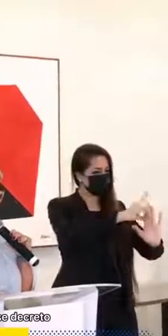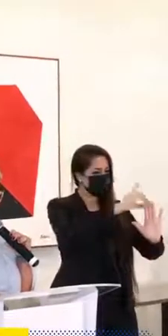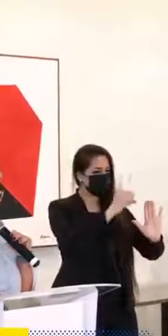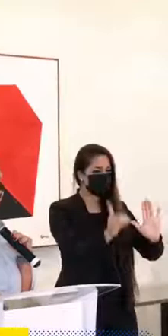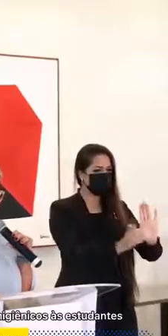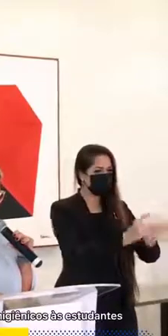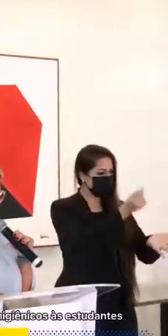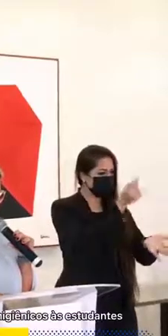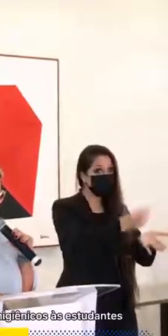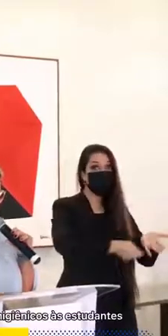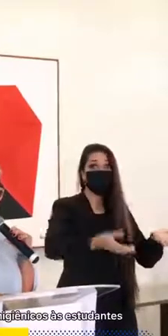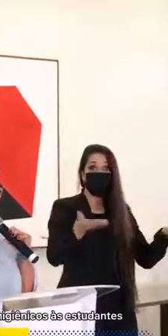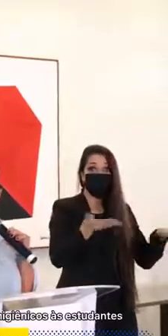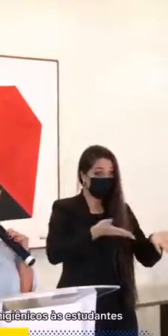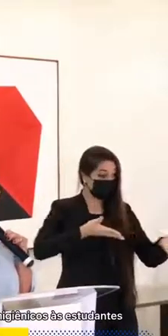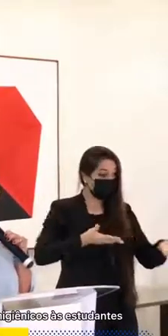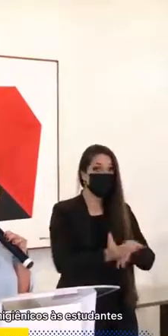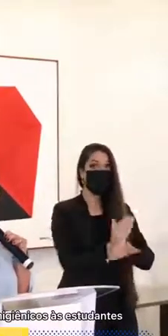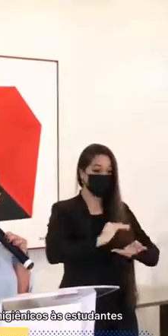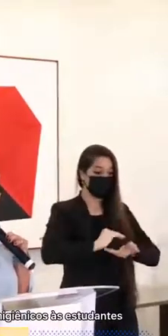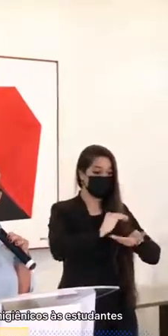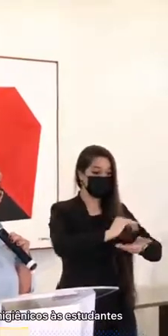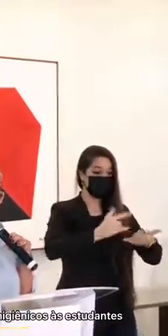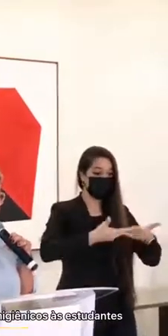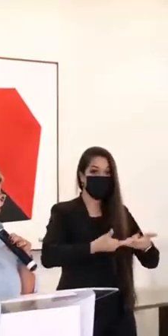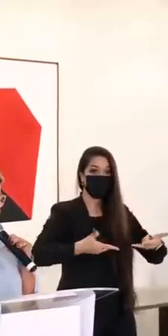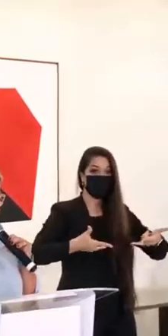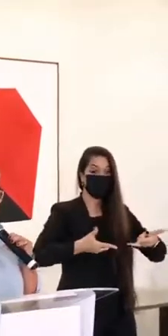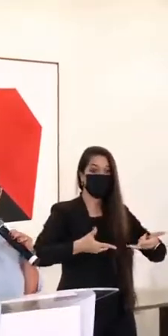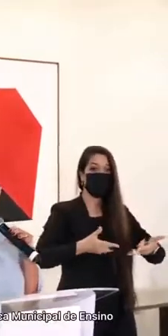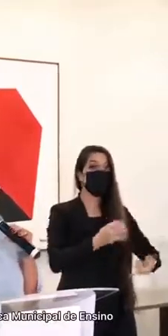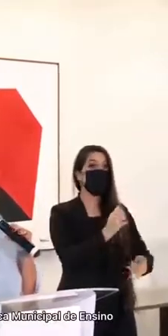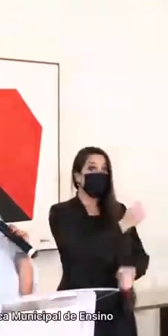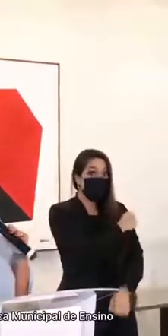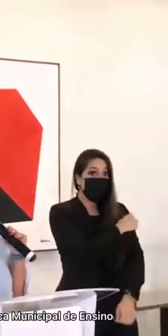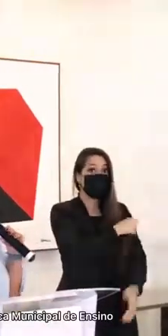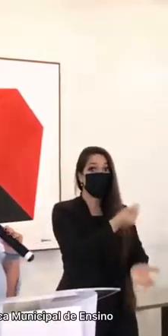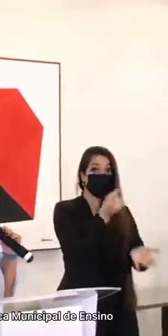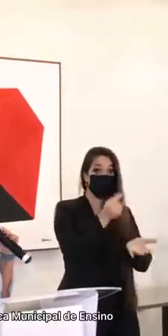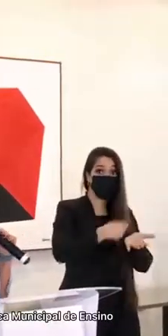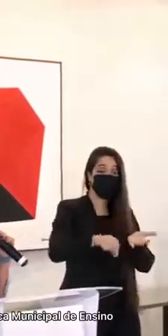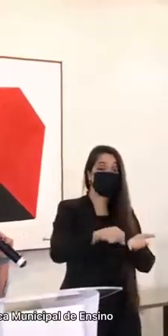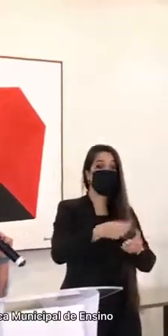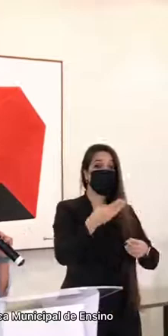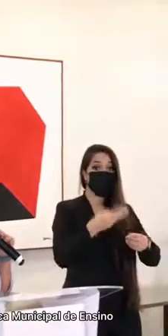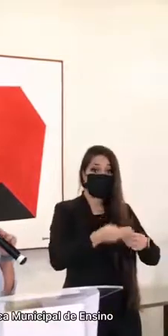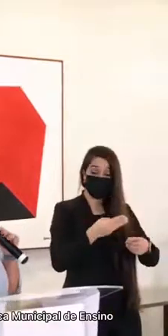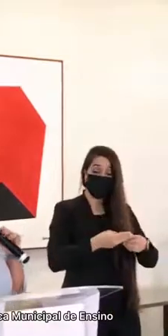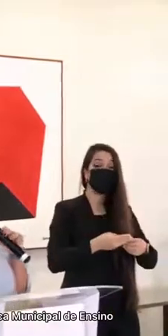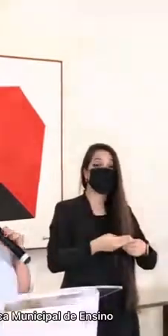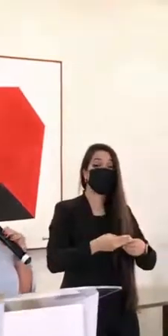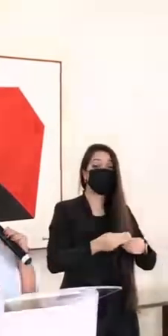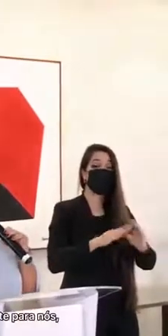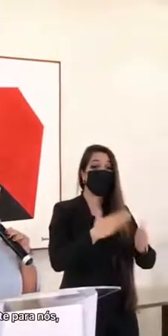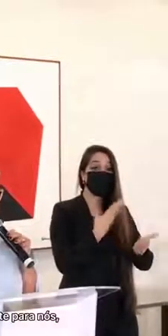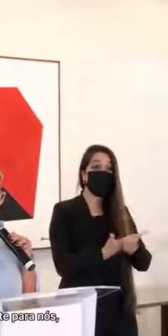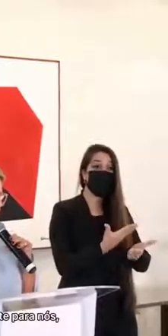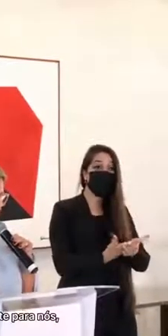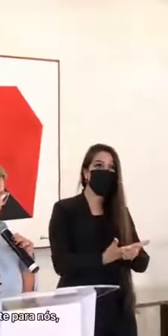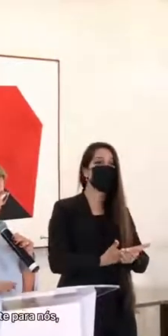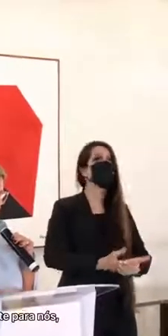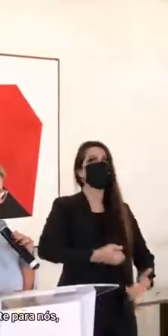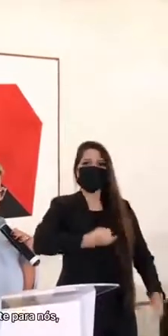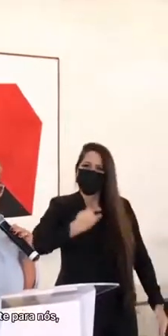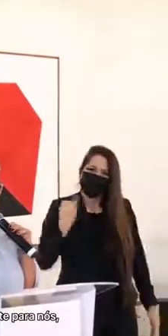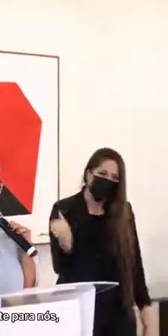assinatura desse decreto hoje de liberação de absorventes higiênicos, as estudantes matriculadas na rede pública municipal de ensino, é